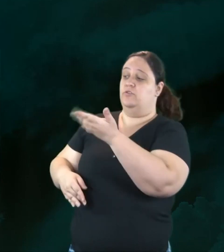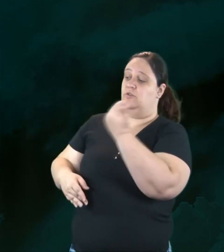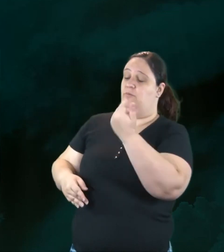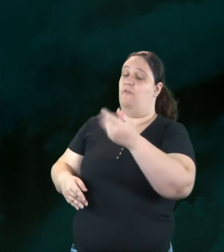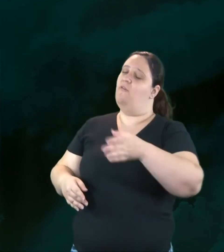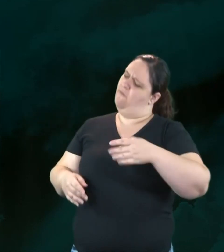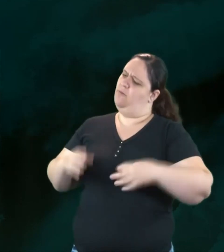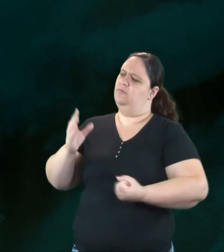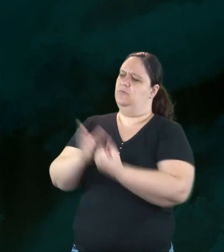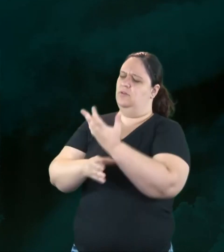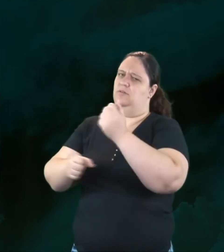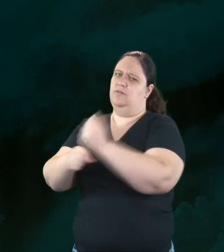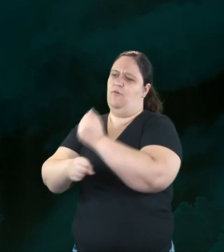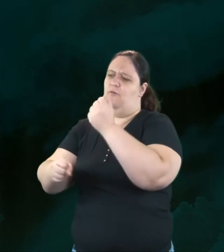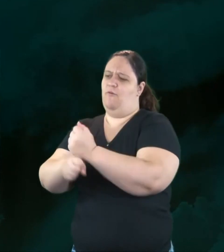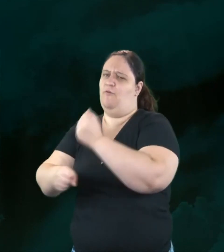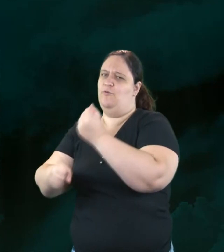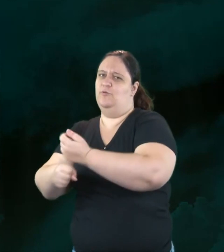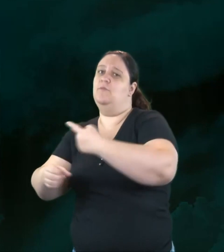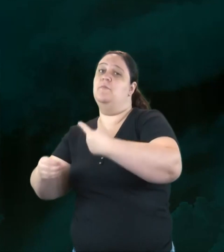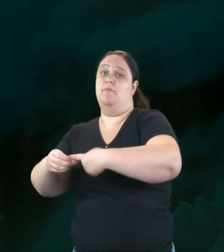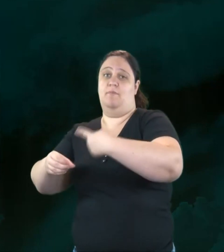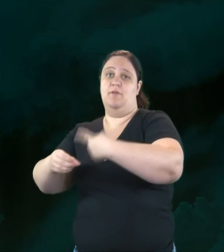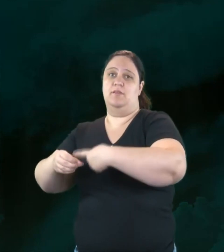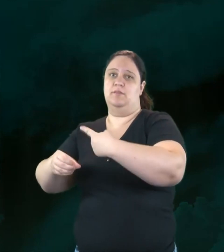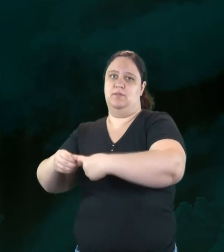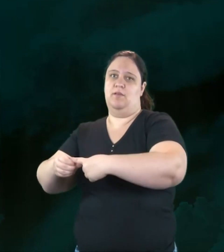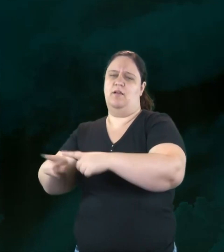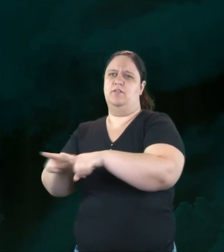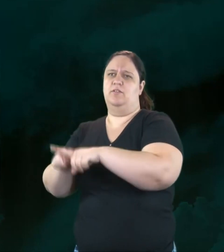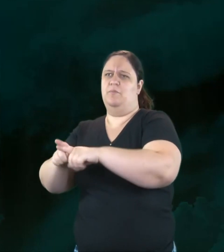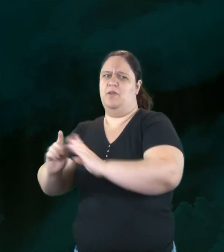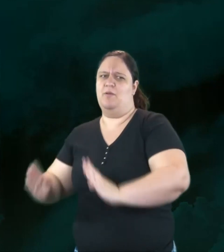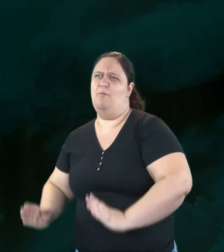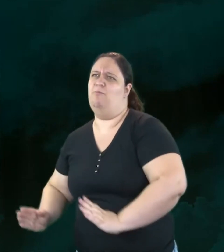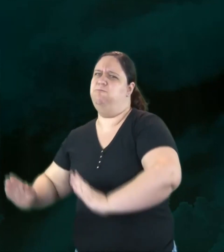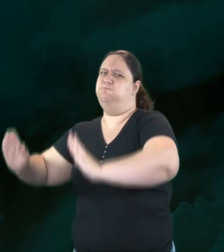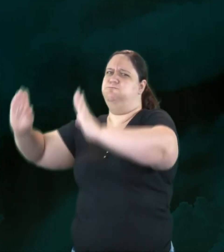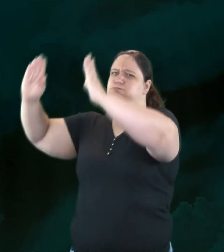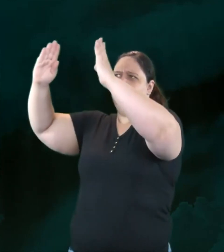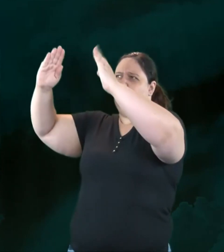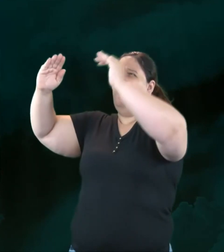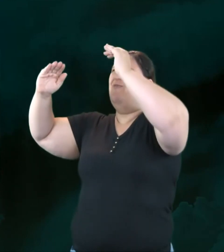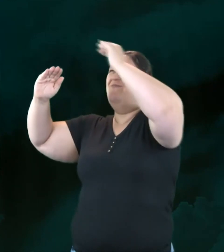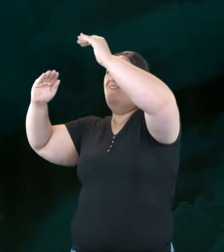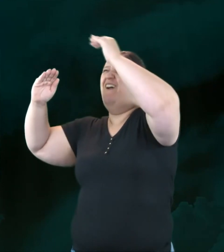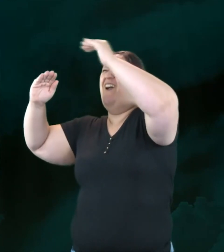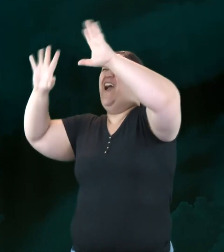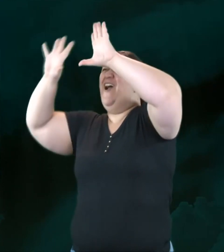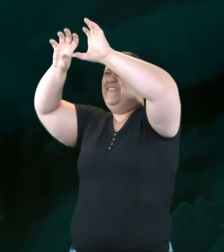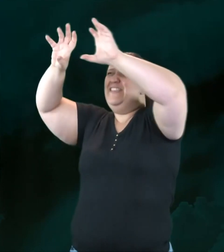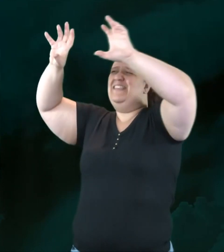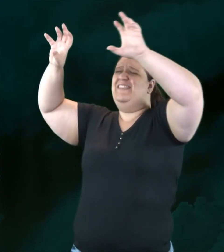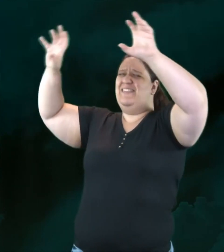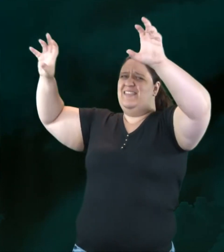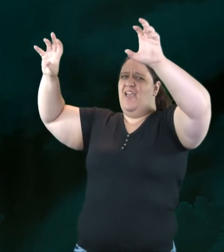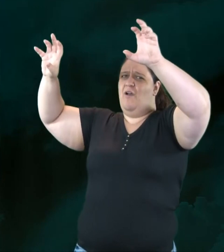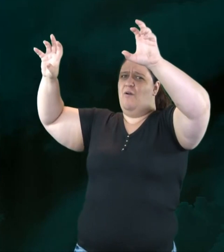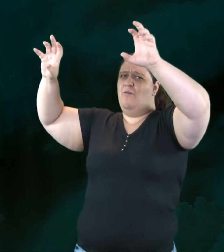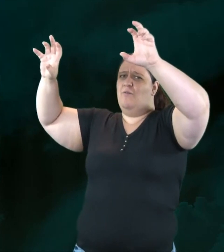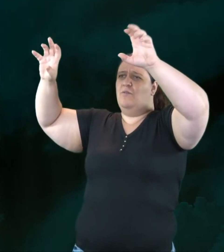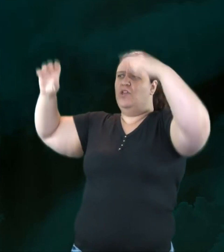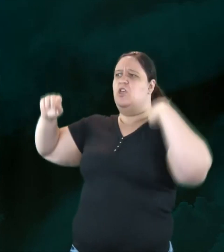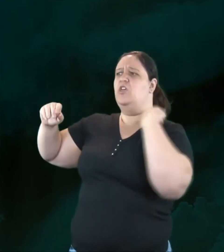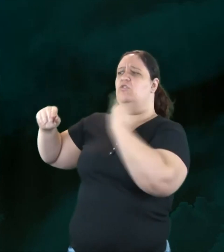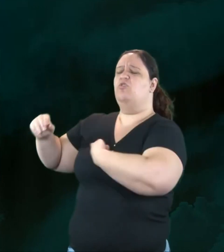edifiquemos para nós uma cidade e uma torre cujo tope chegue até os céus, e tornemos célebre